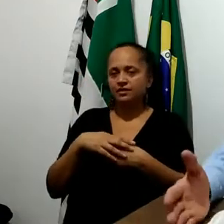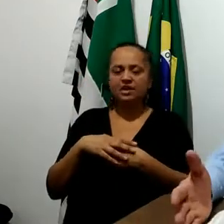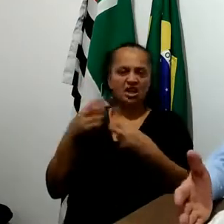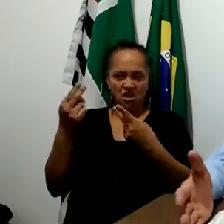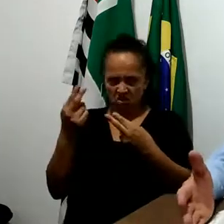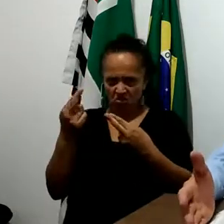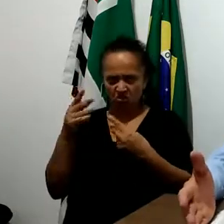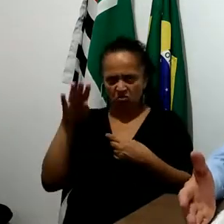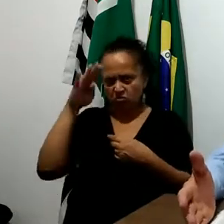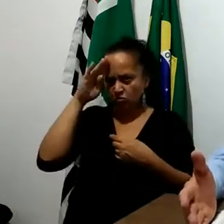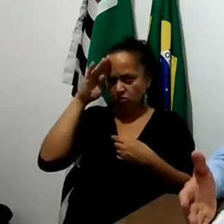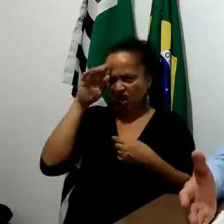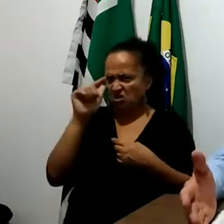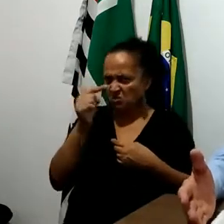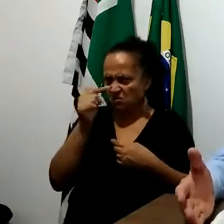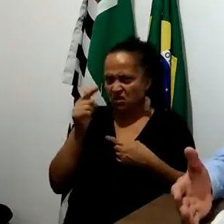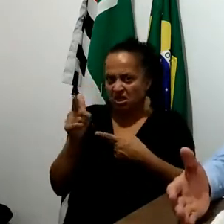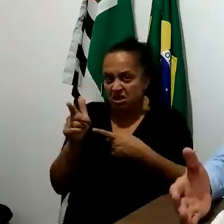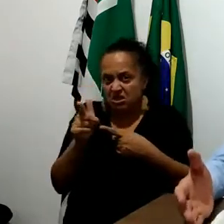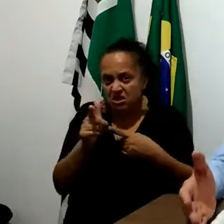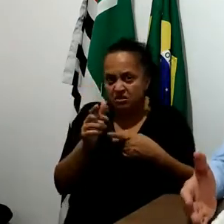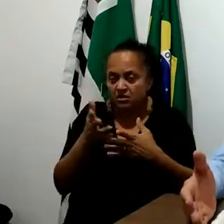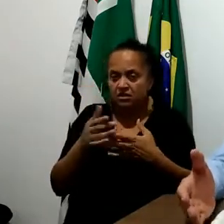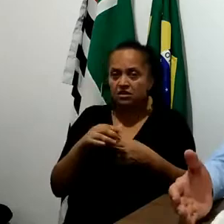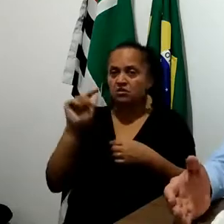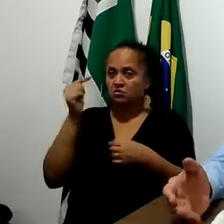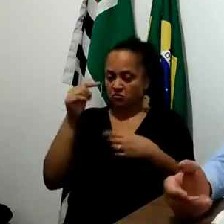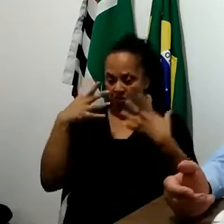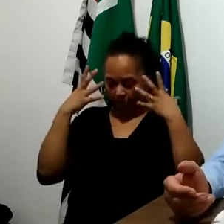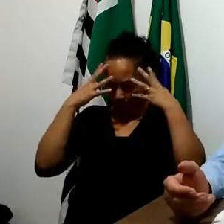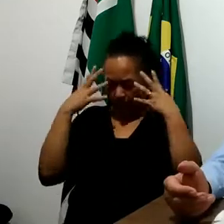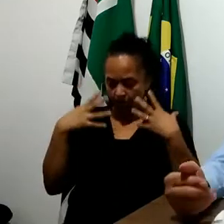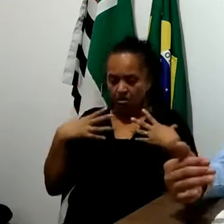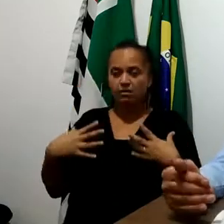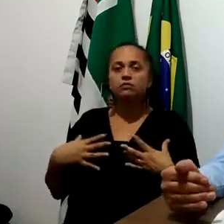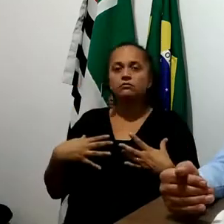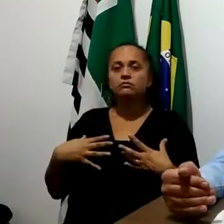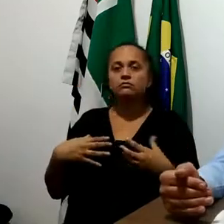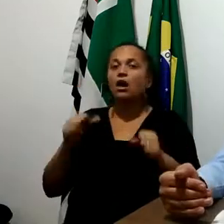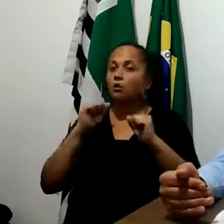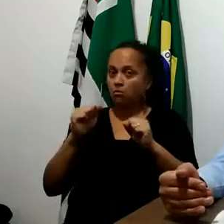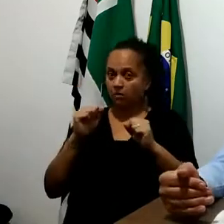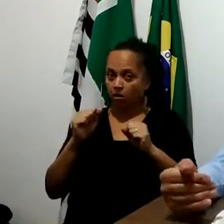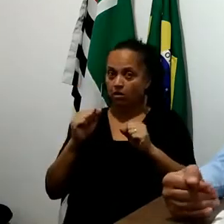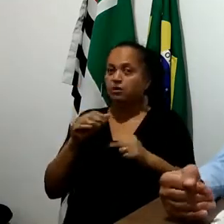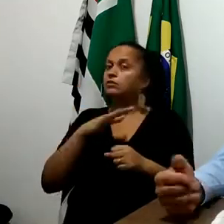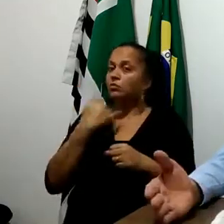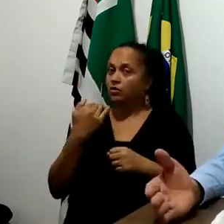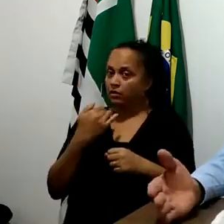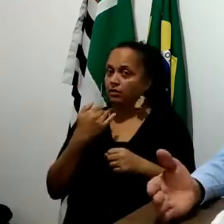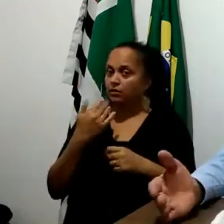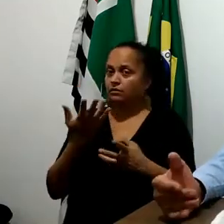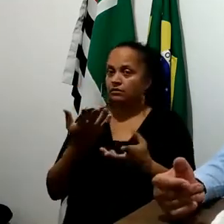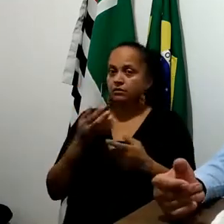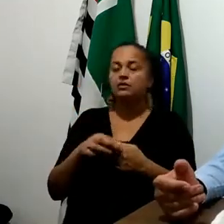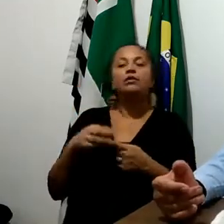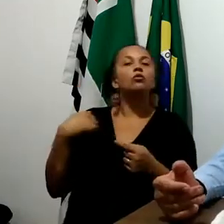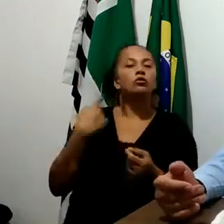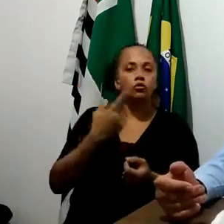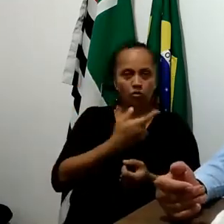armadura, ele está vulnerável na batalha. Nós estamos inseridos numa luta,